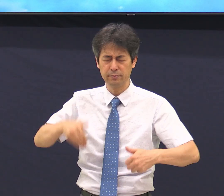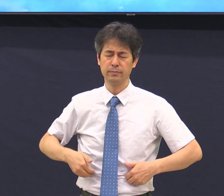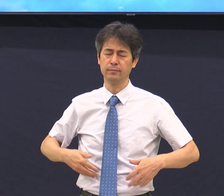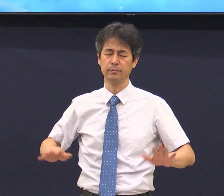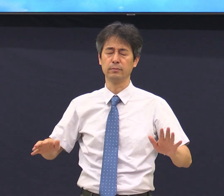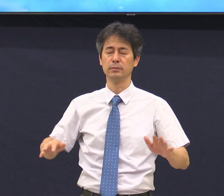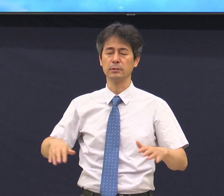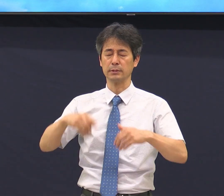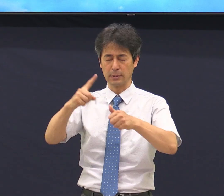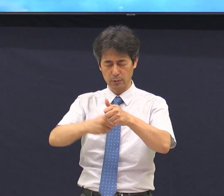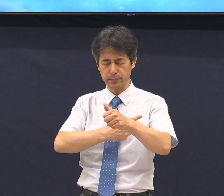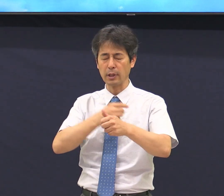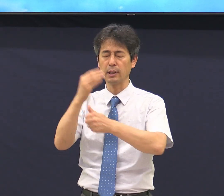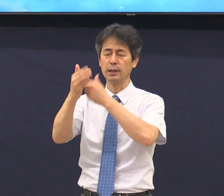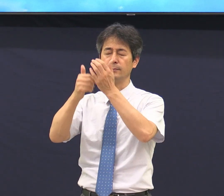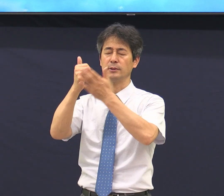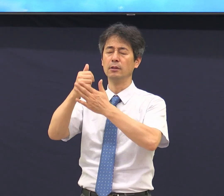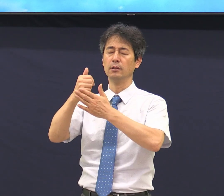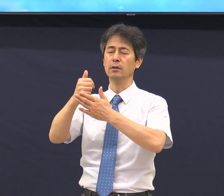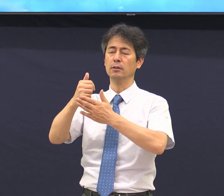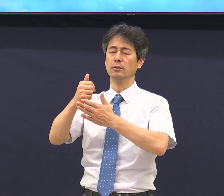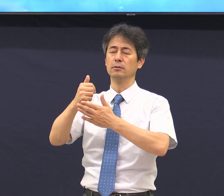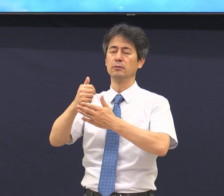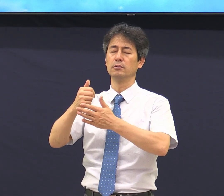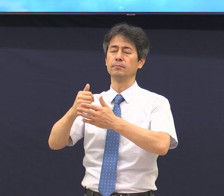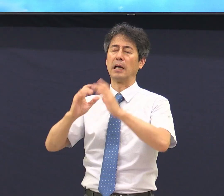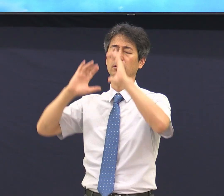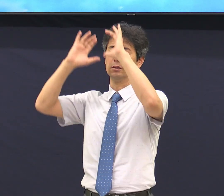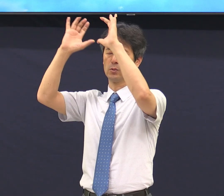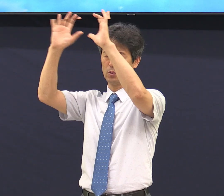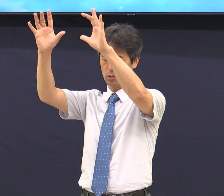무엇인가? 우리가 삶 가운데